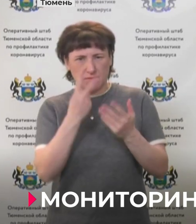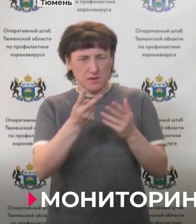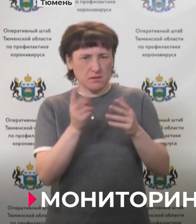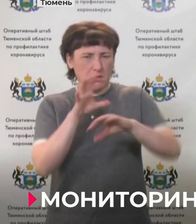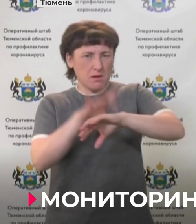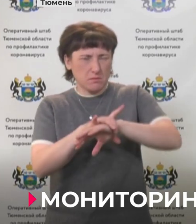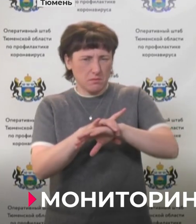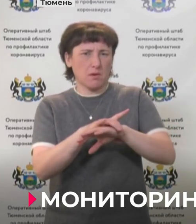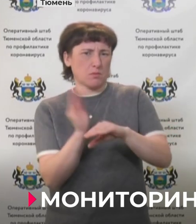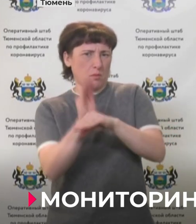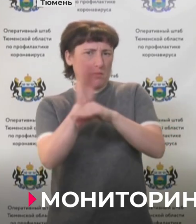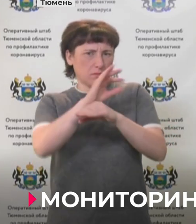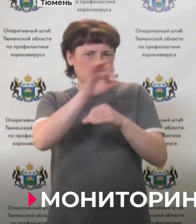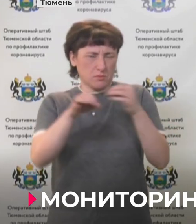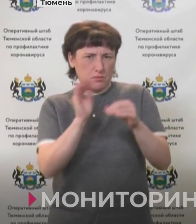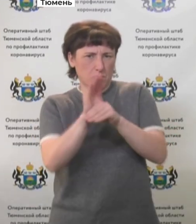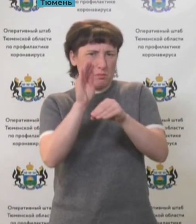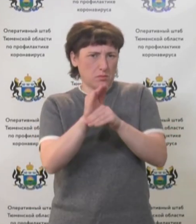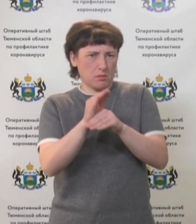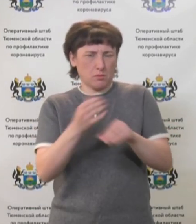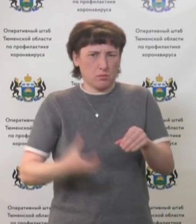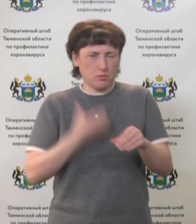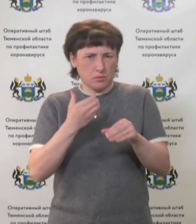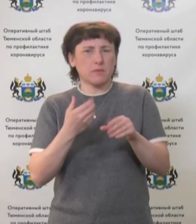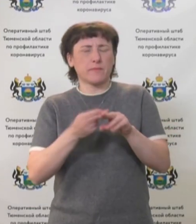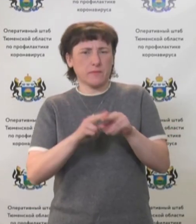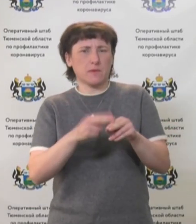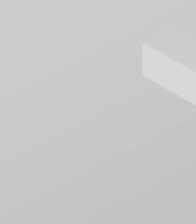фактов необоснованного роста цен и завышения цен будут приниматься меры реагирования.